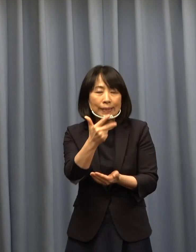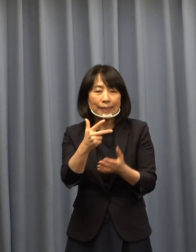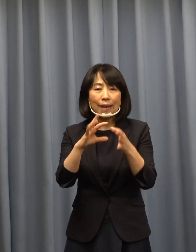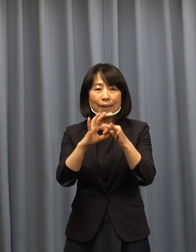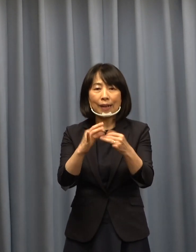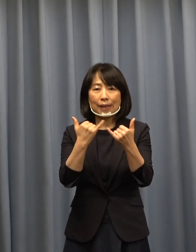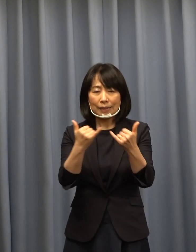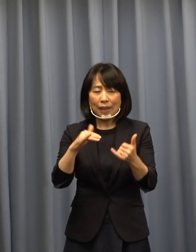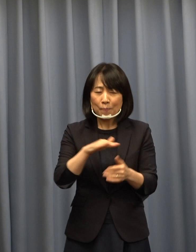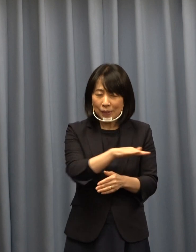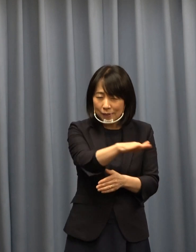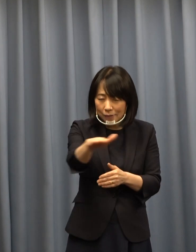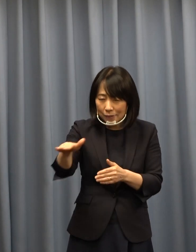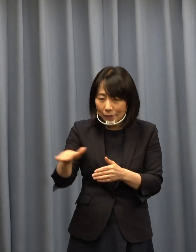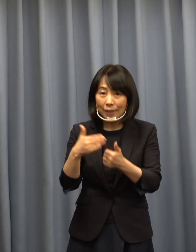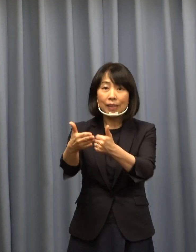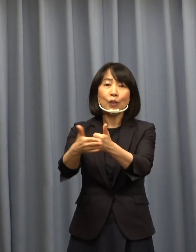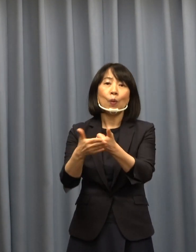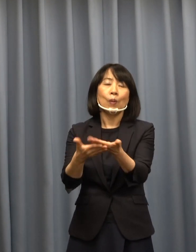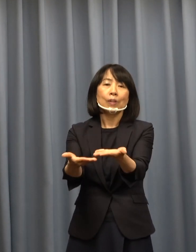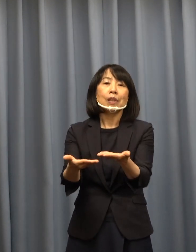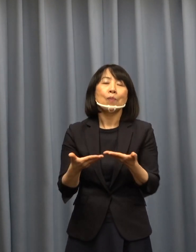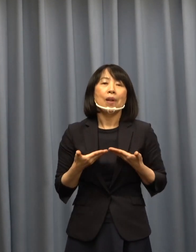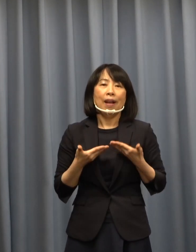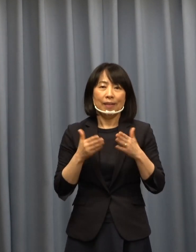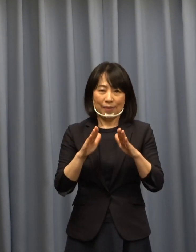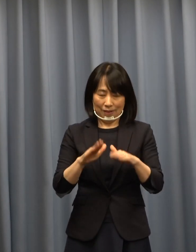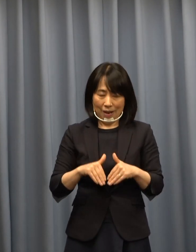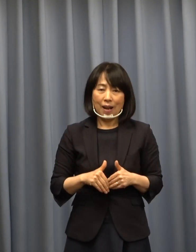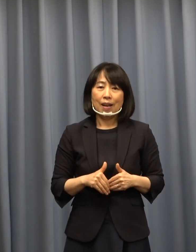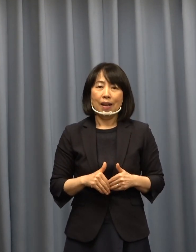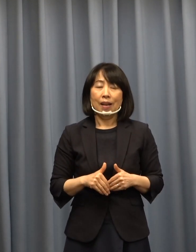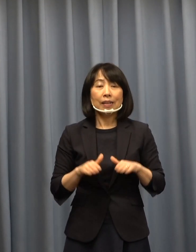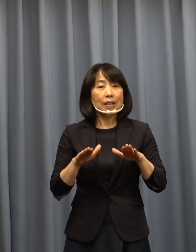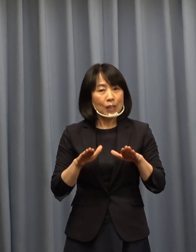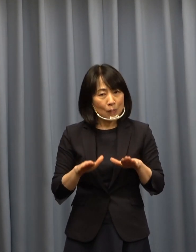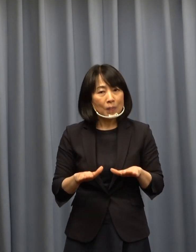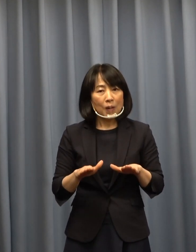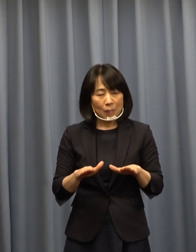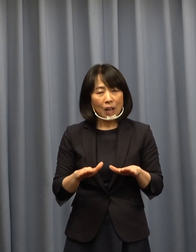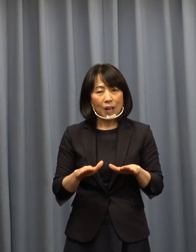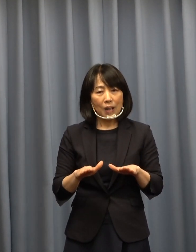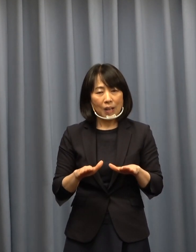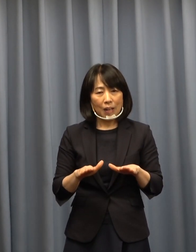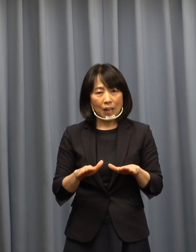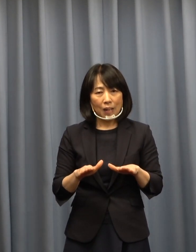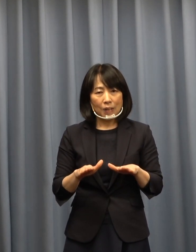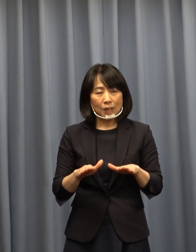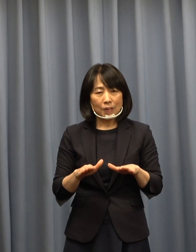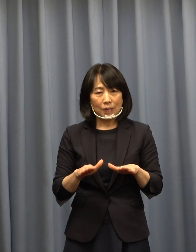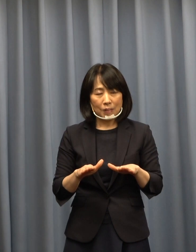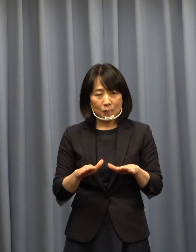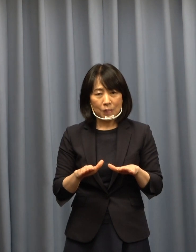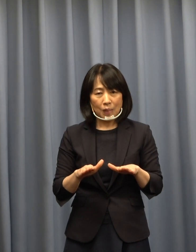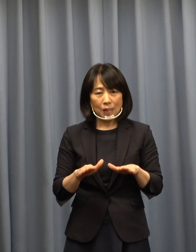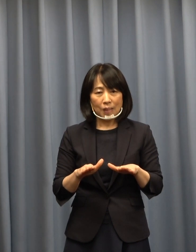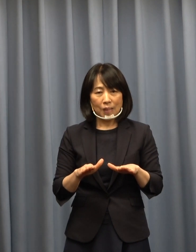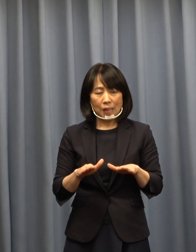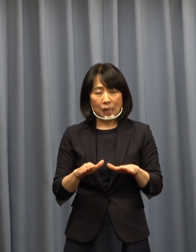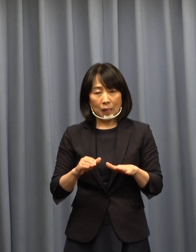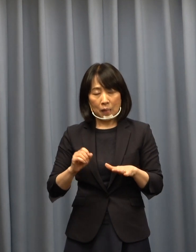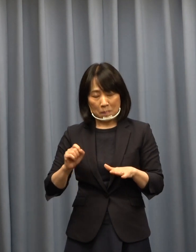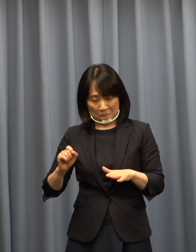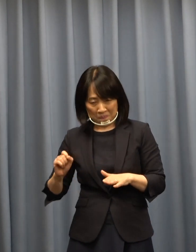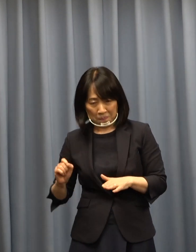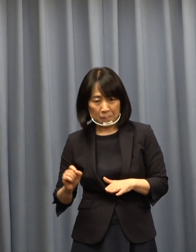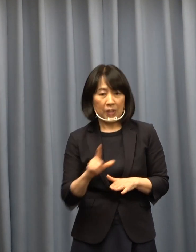くの方々のご協力で、今少なくとも一部の地域で行われて見られるような急激